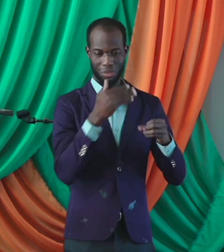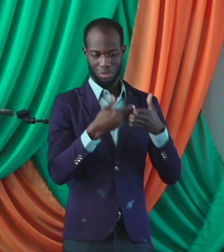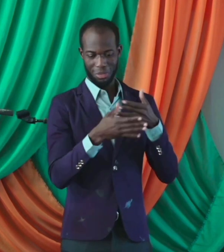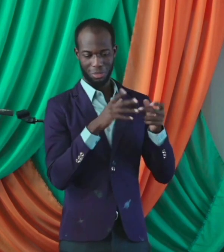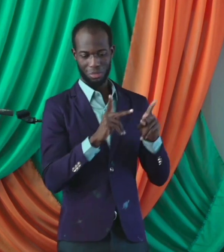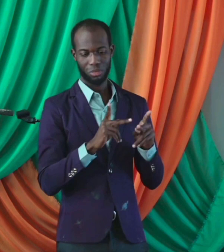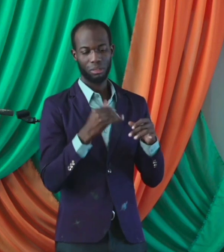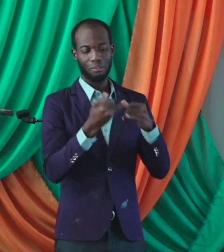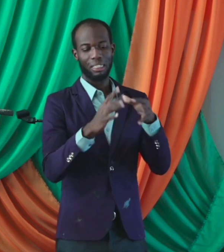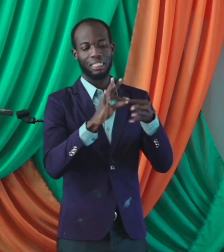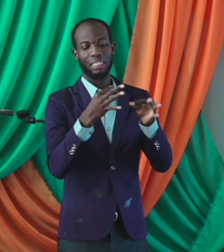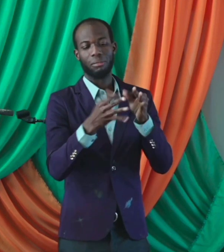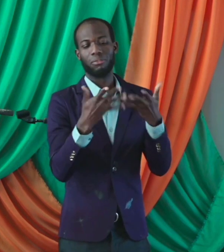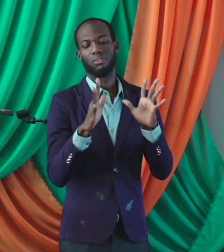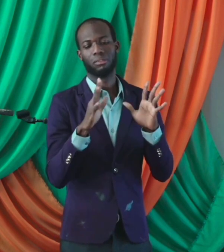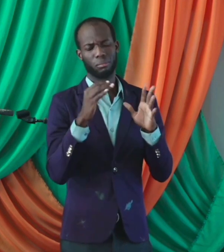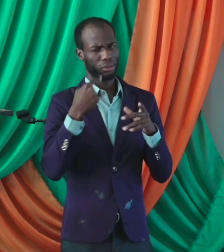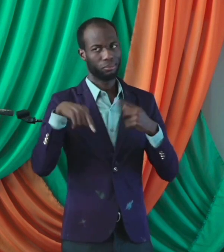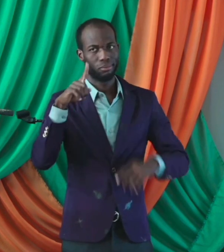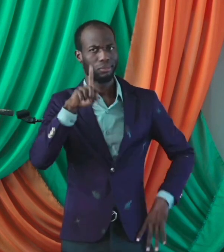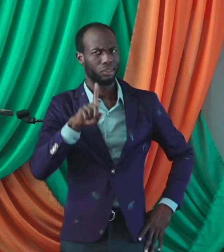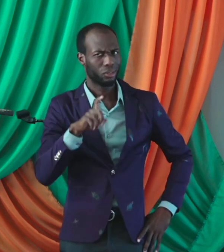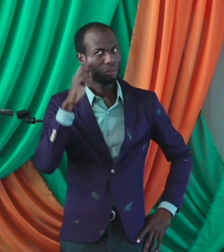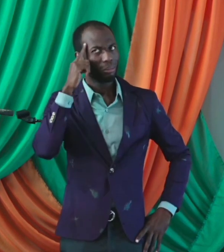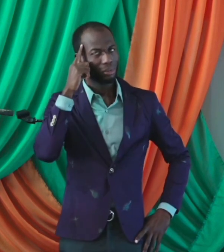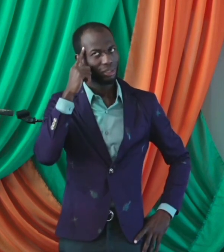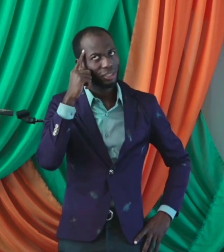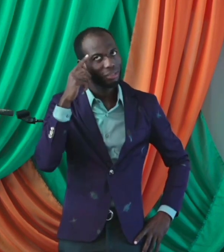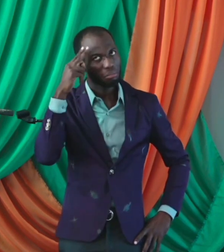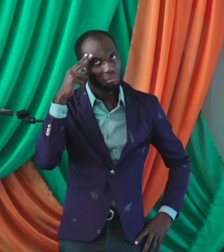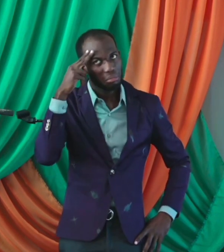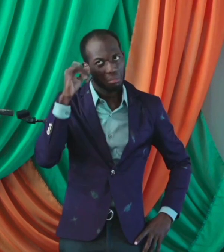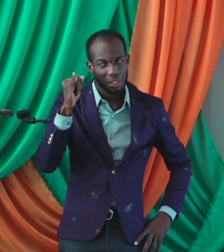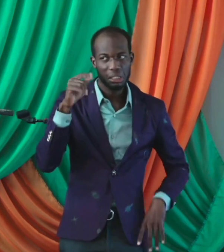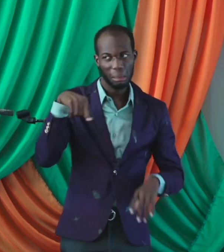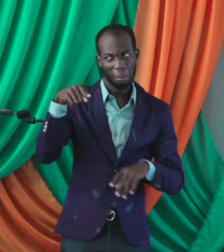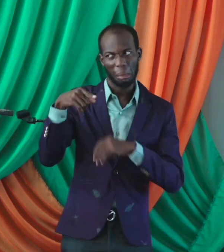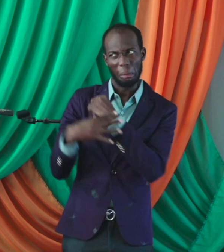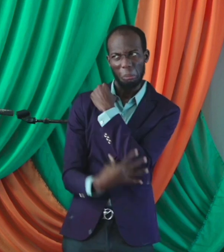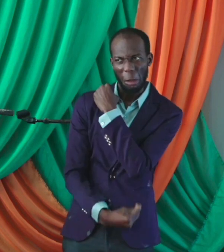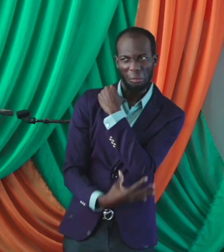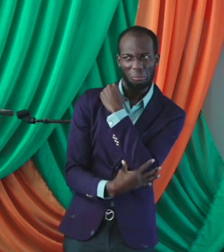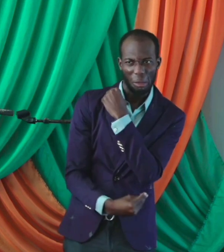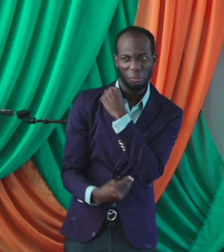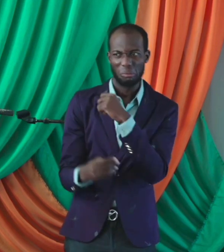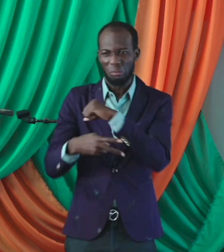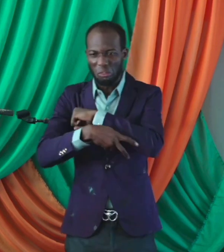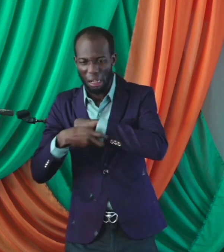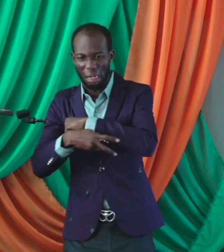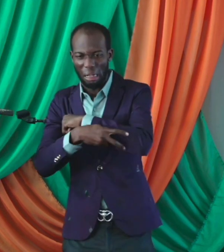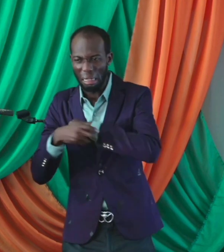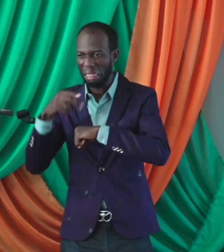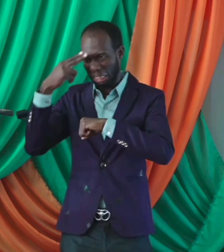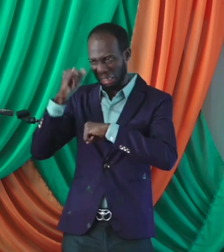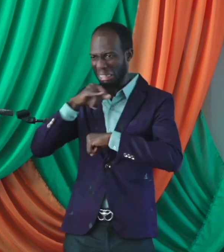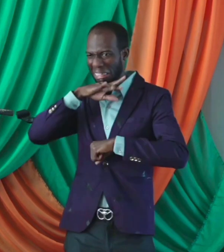ma petite dernière phrase, je me dis ça. Nous pensons, pendant Abdi Haïti, pays qui est pauvre, qui est corrompu, qui pi